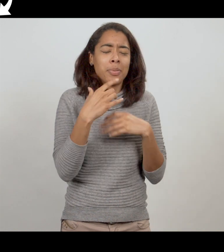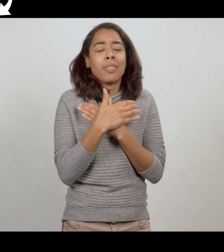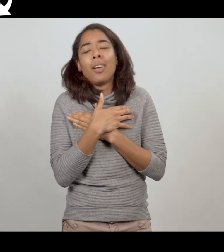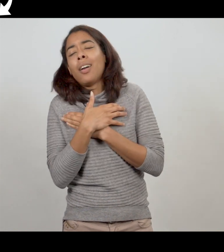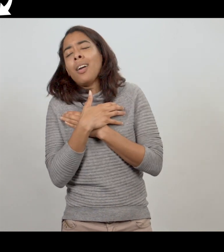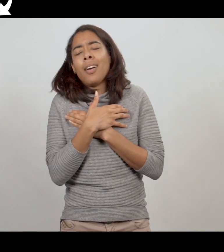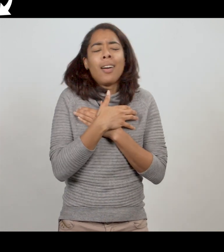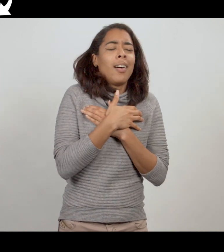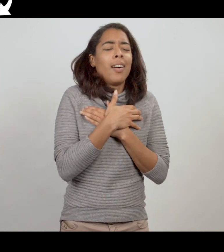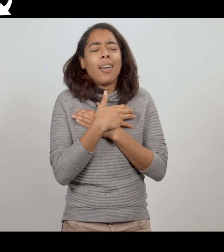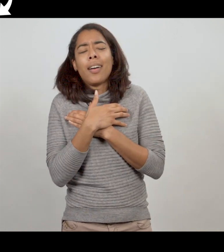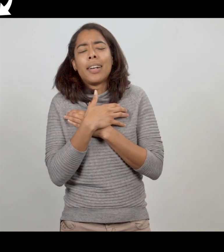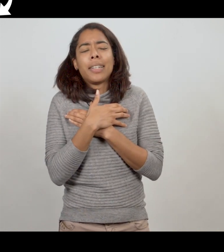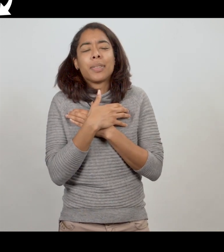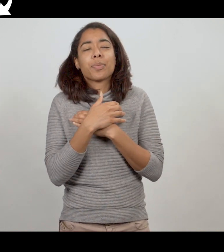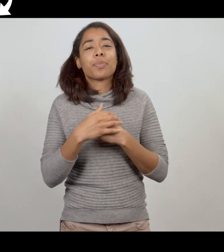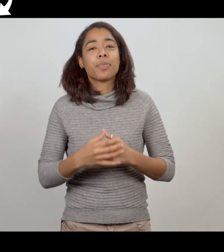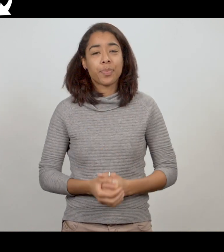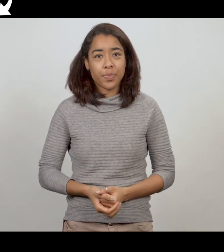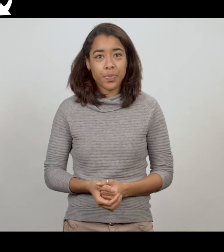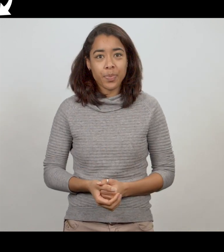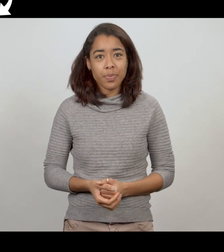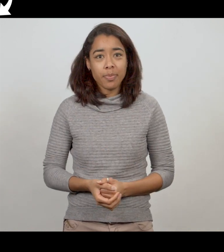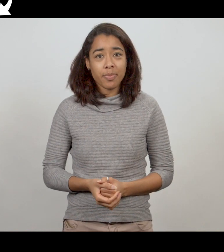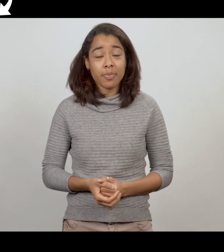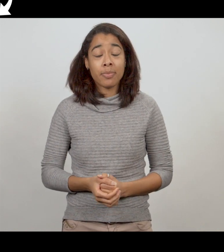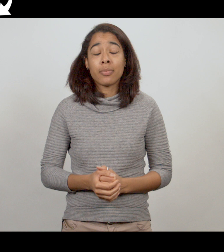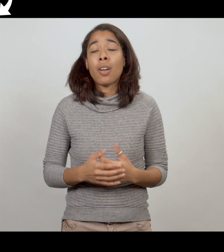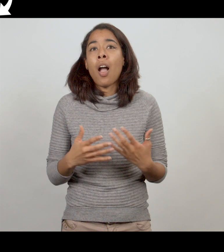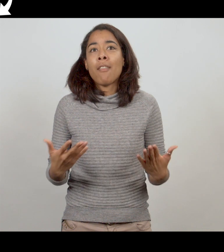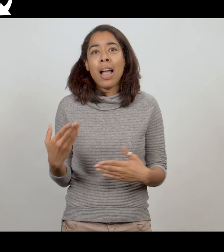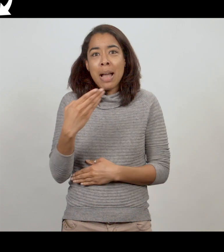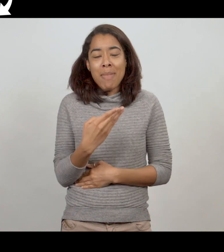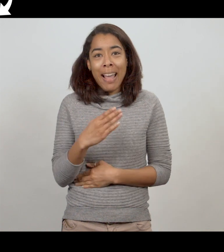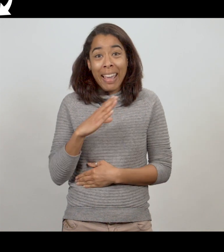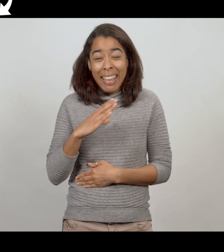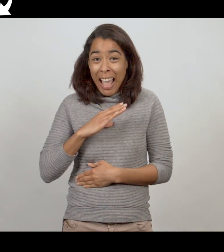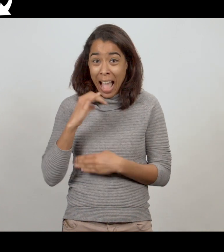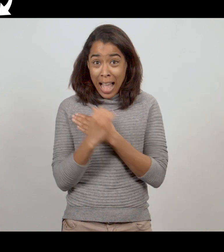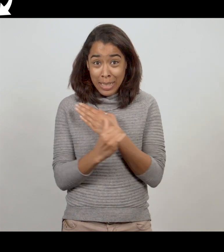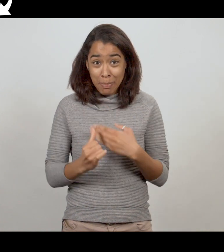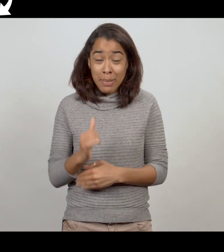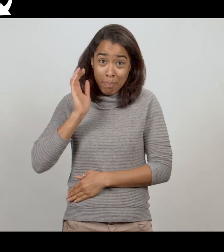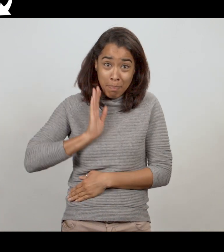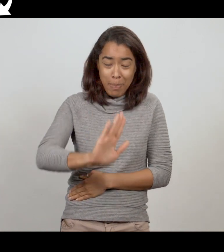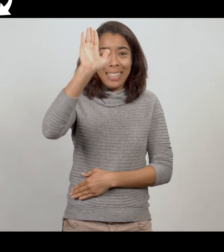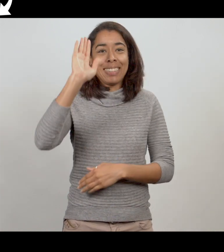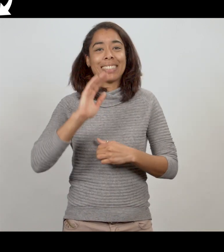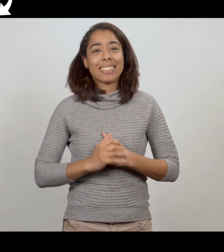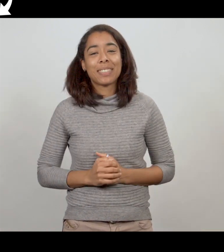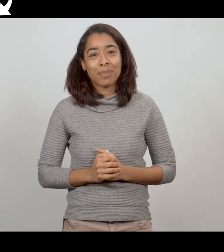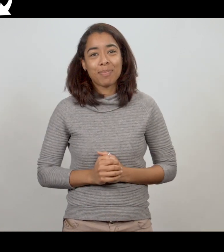trajet de retour au village. Enfin, Marie a une Bible bien à